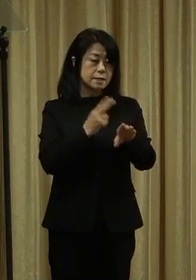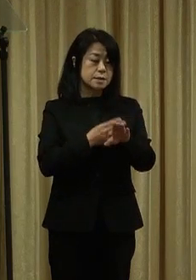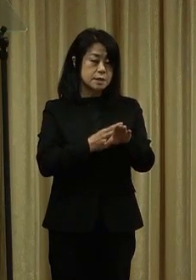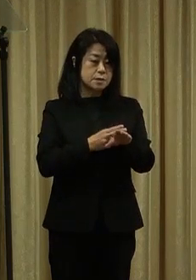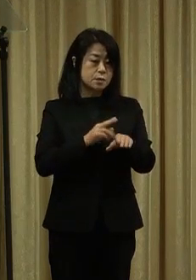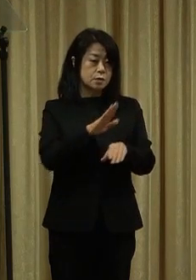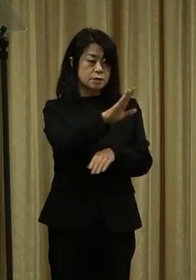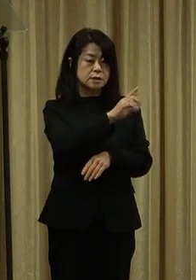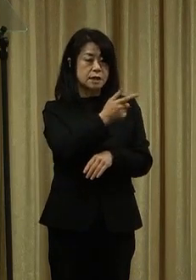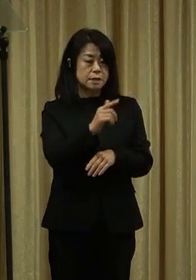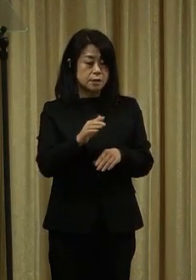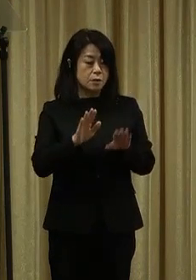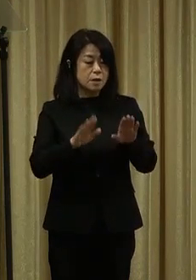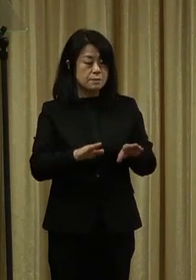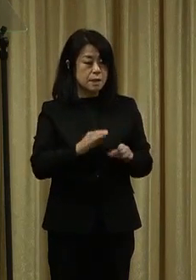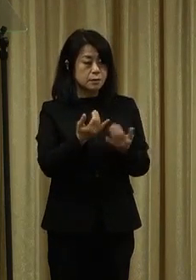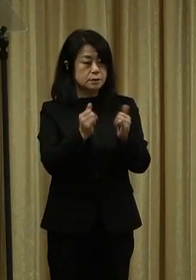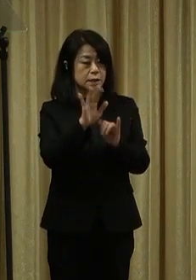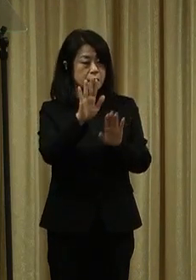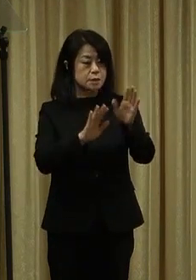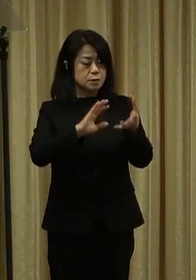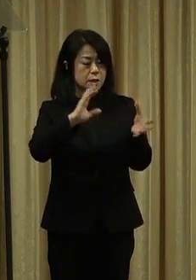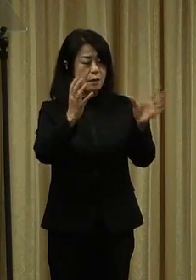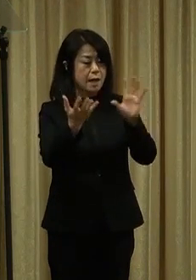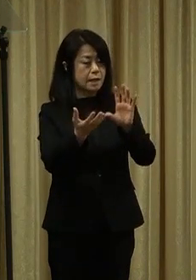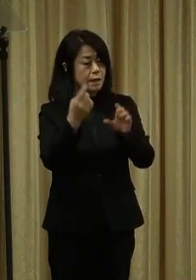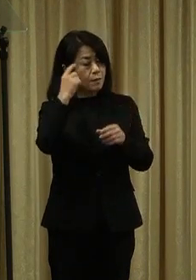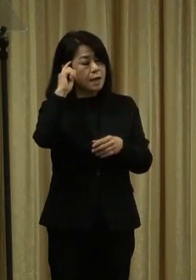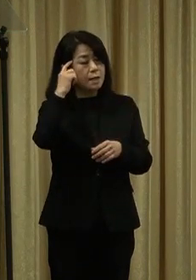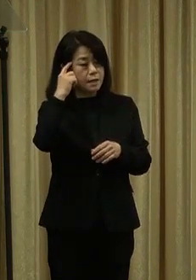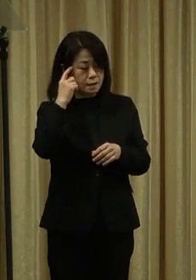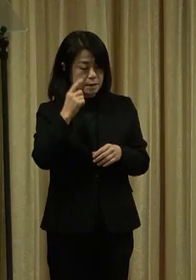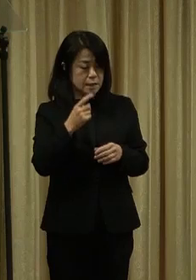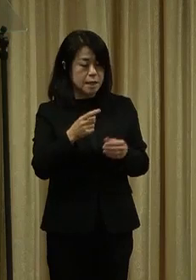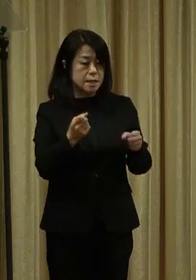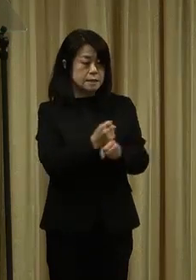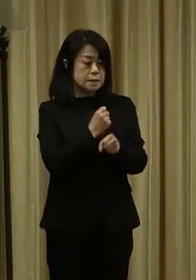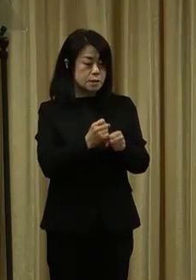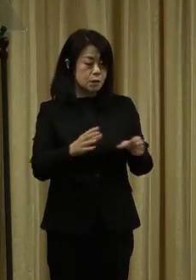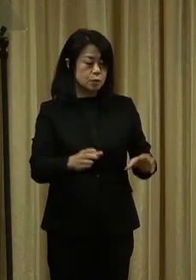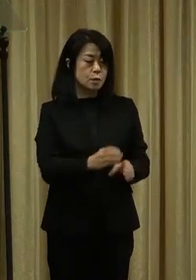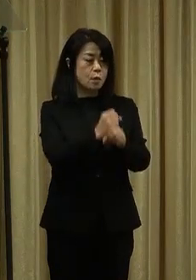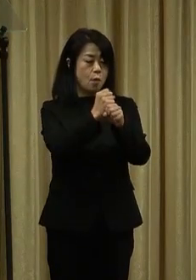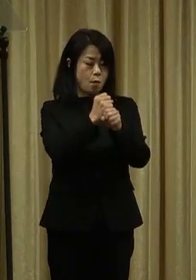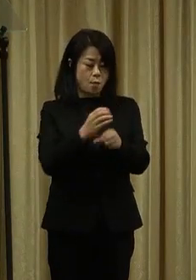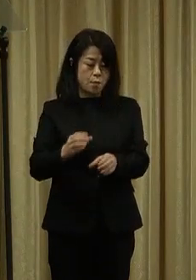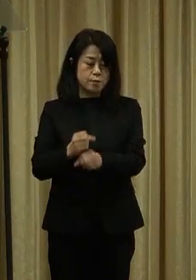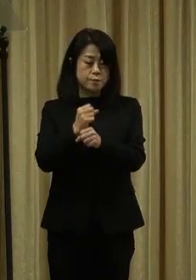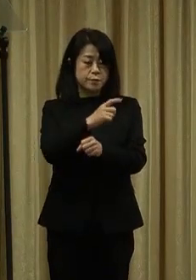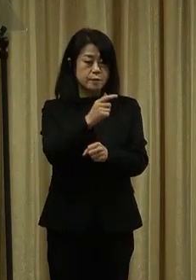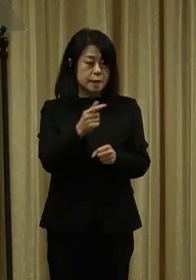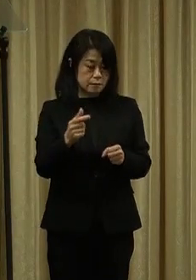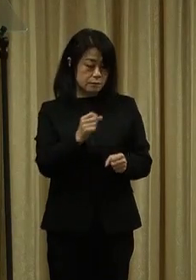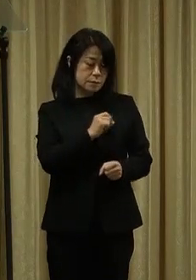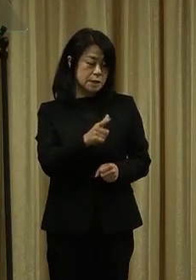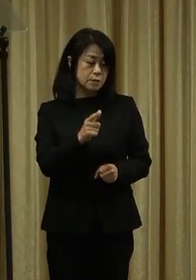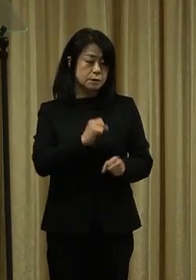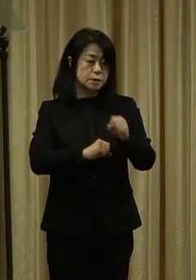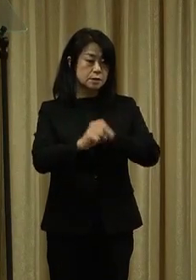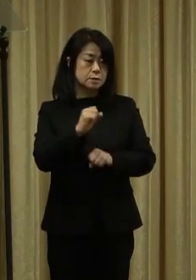展など現下の社会情勢の変化を踏まえて事業の統廃合を含め積極的に見直しを行ったところ